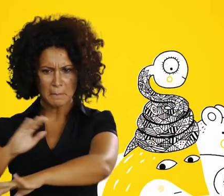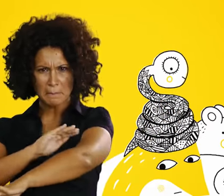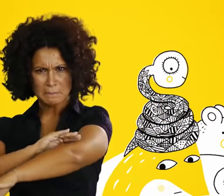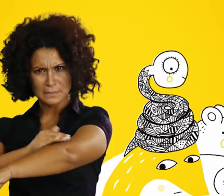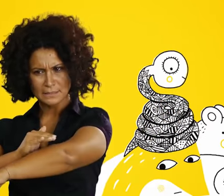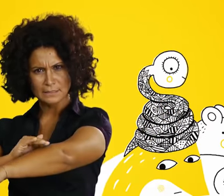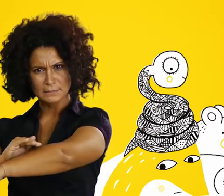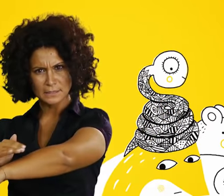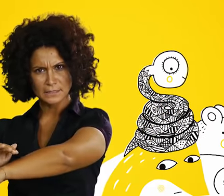squamosi,